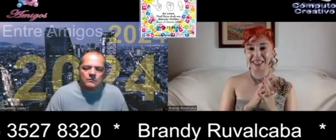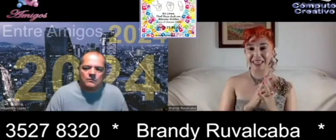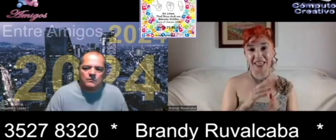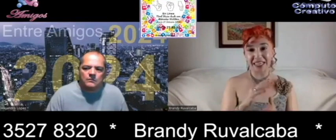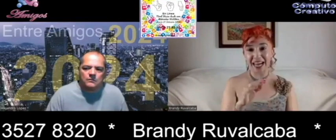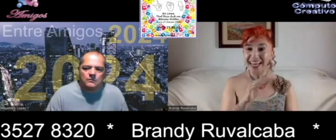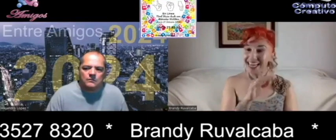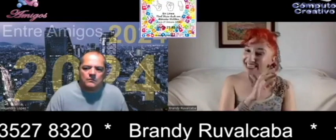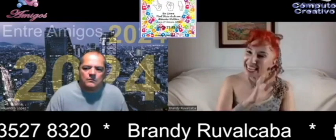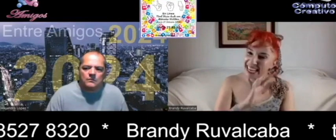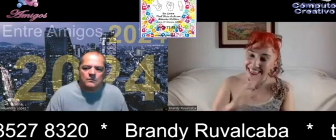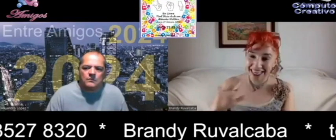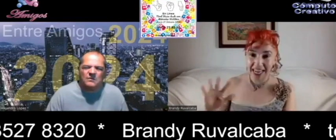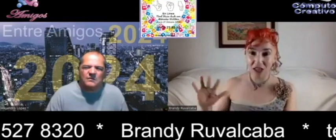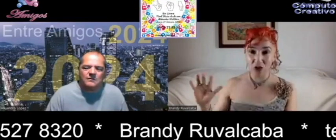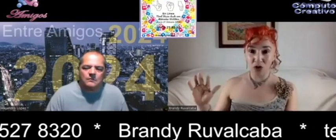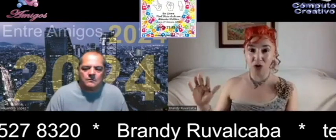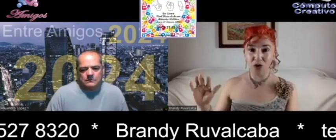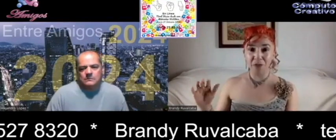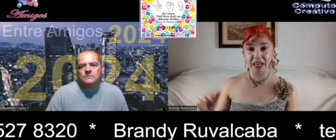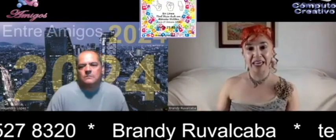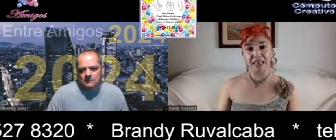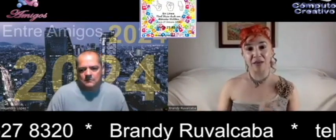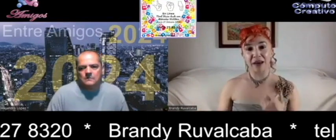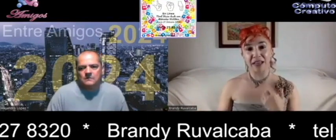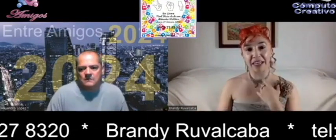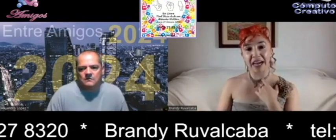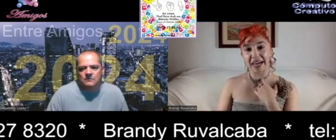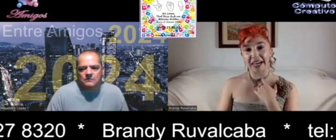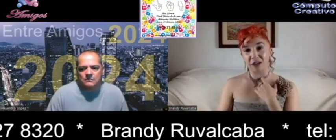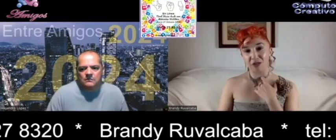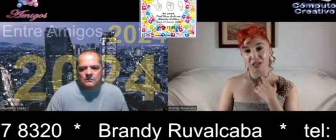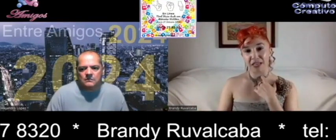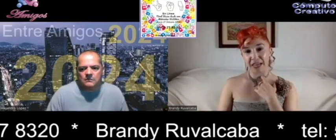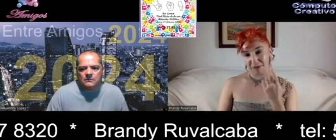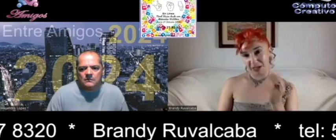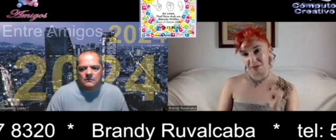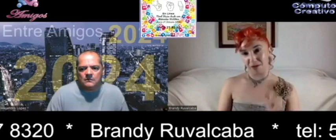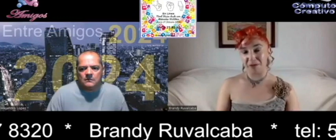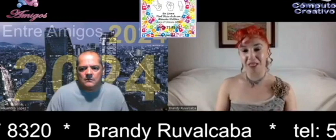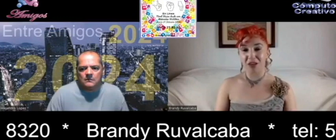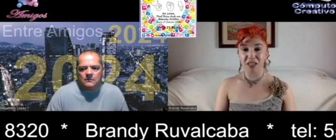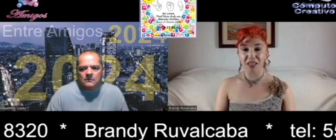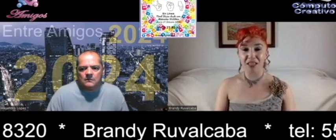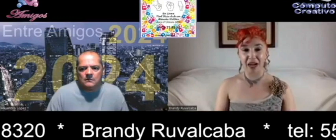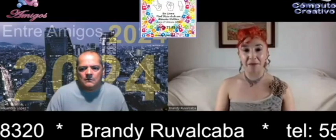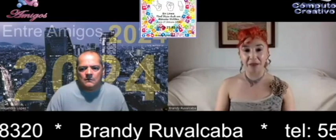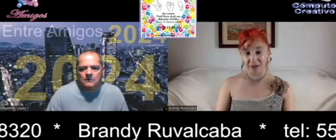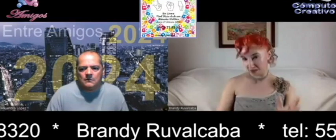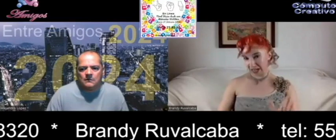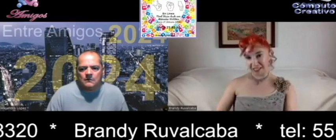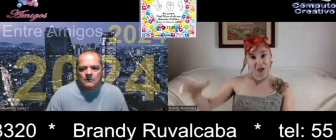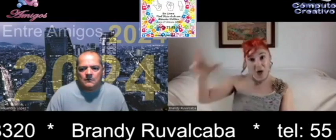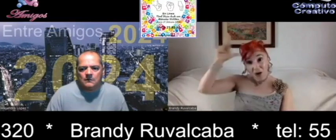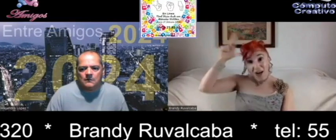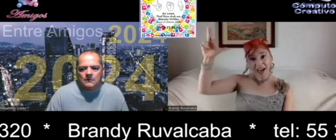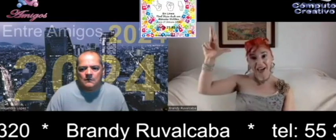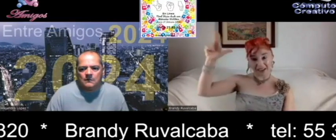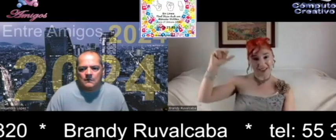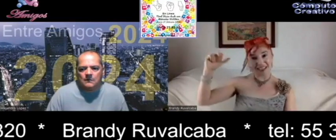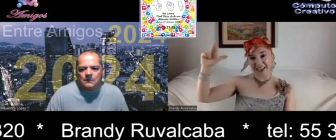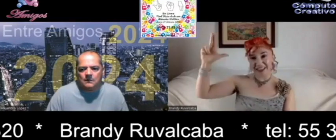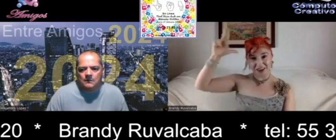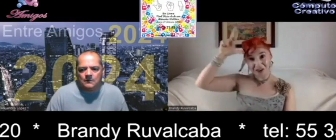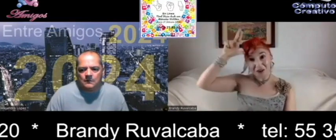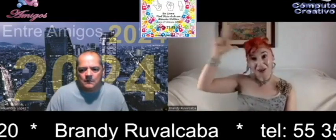qué cansado sería deletrear todo. Equivaldría a que yo te dijera, por ejemplo, en vez de que yo te diga así, hola,